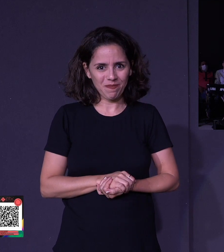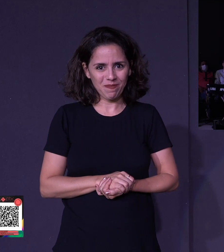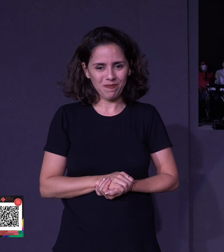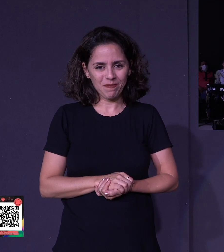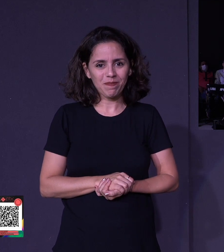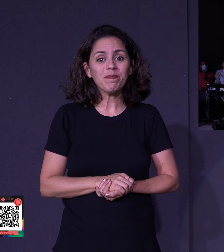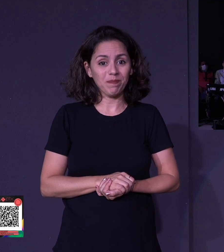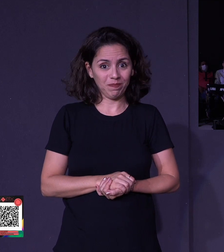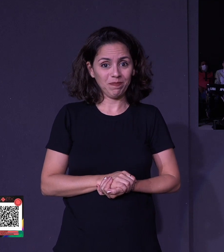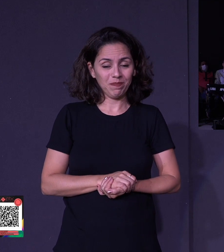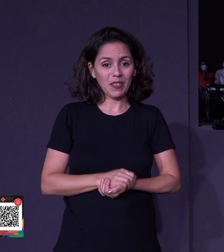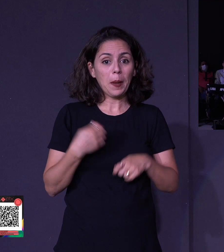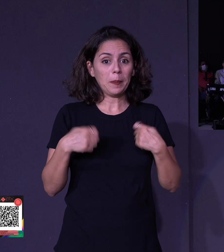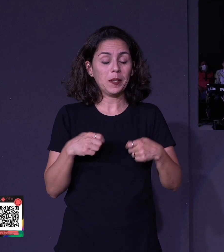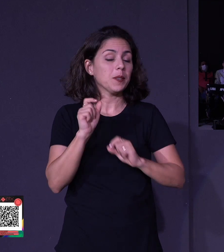Com sabedoria.